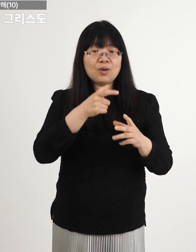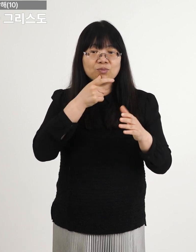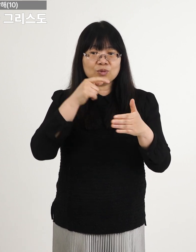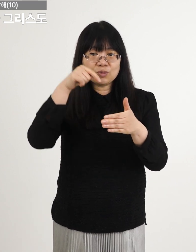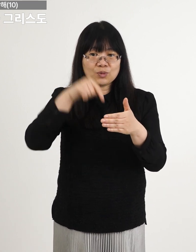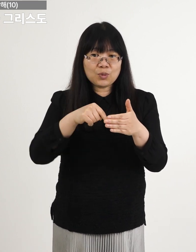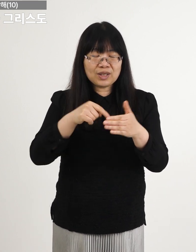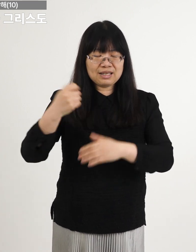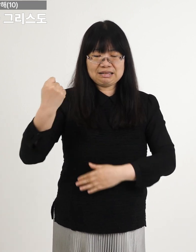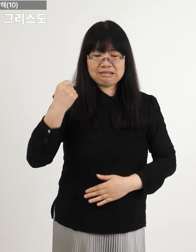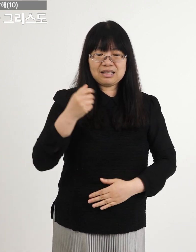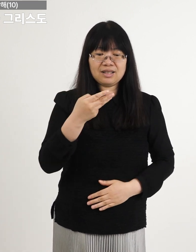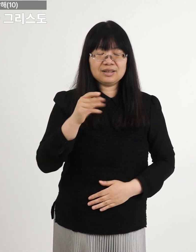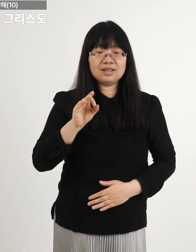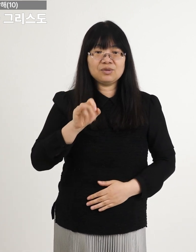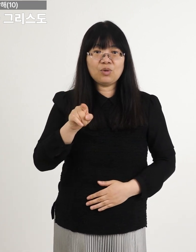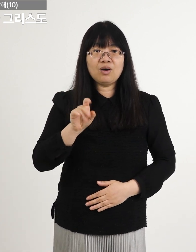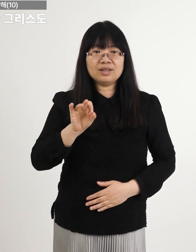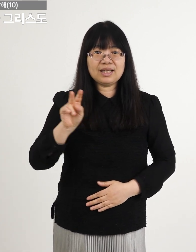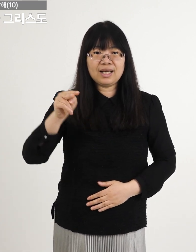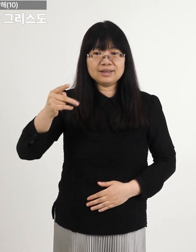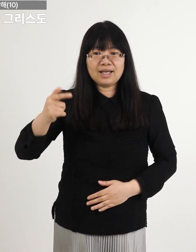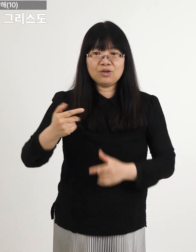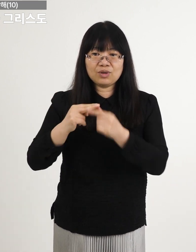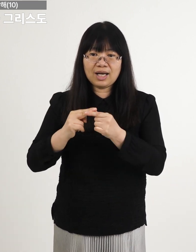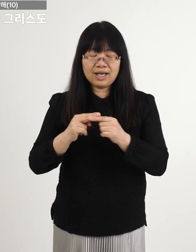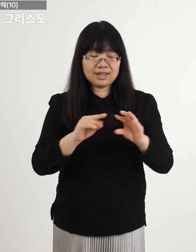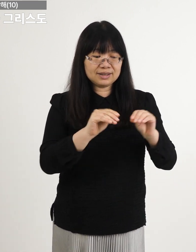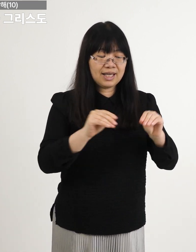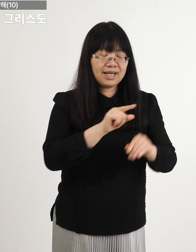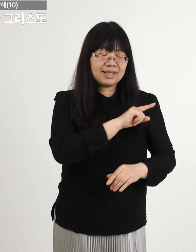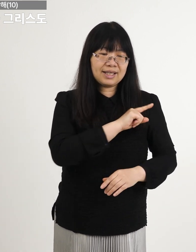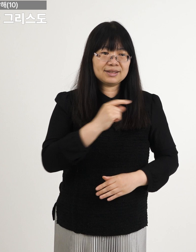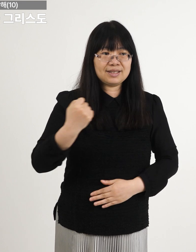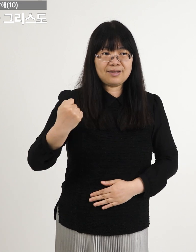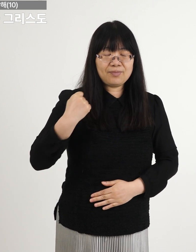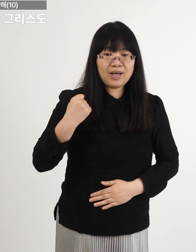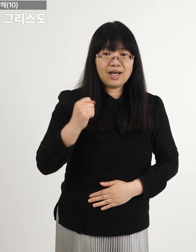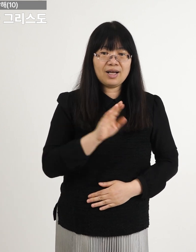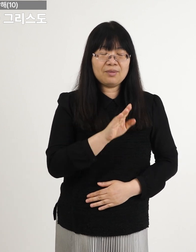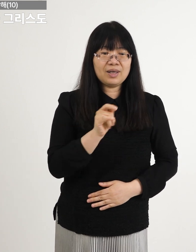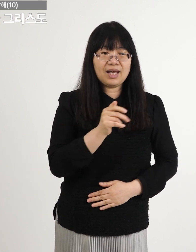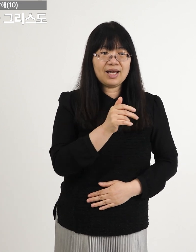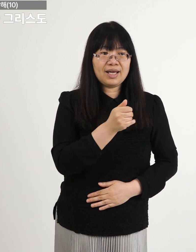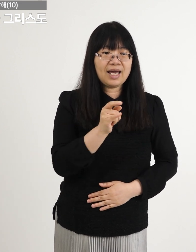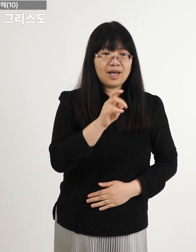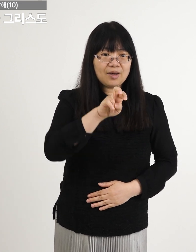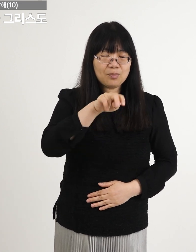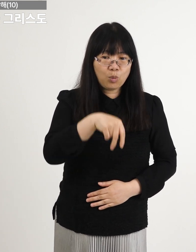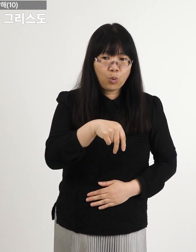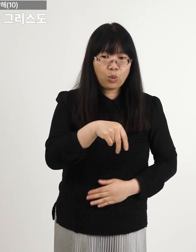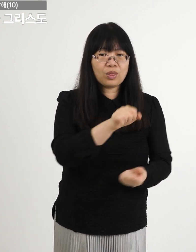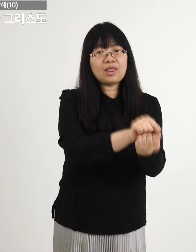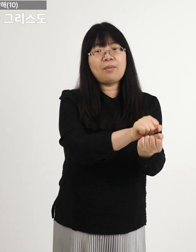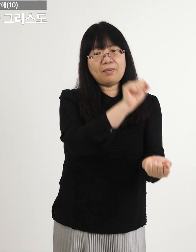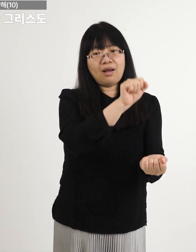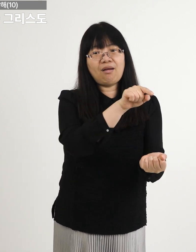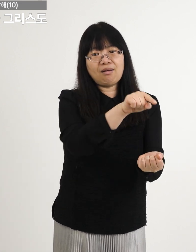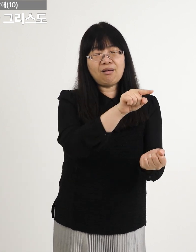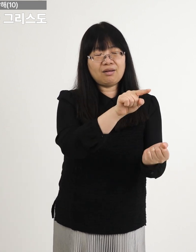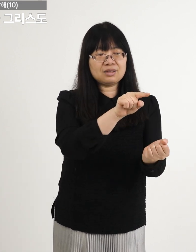강력한 리워야단과 또 지상의 가장 강력한 베헤못이라는 존재를 드러내셨어요.